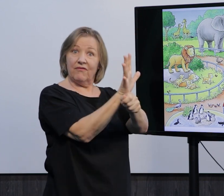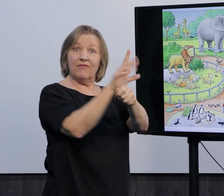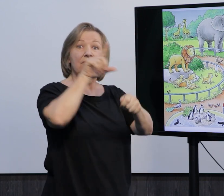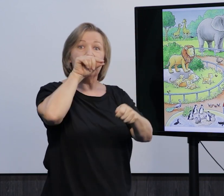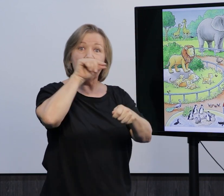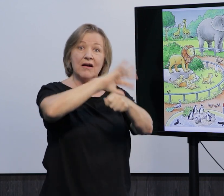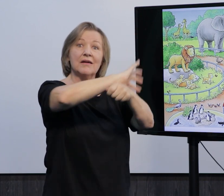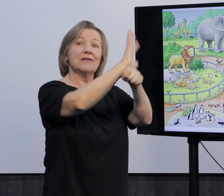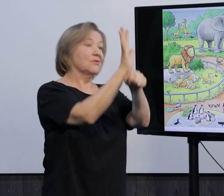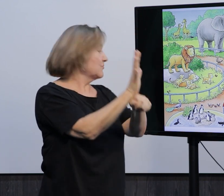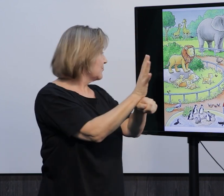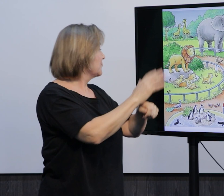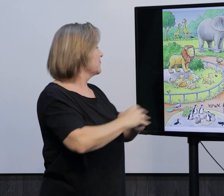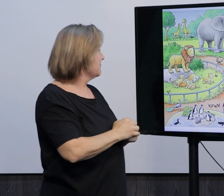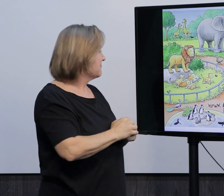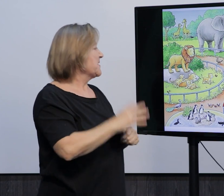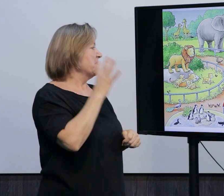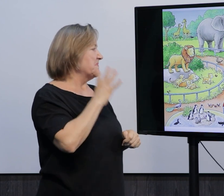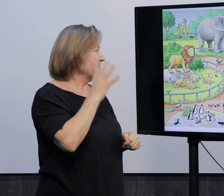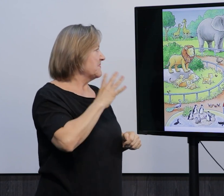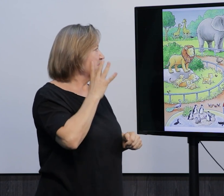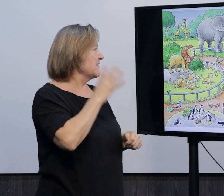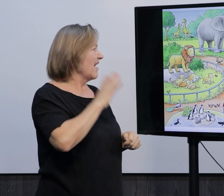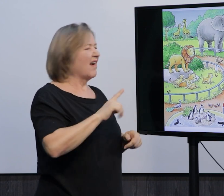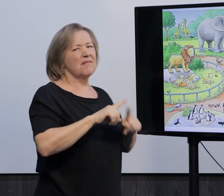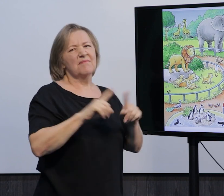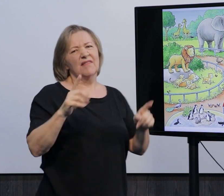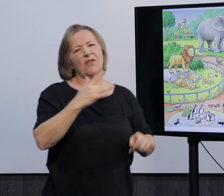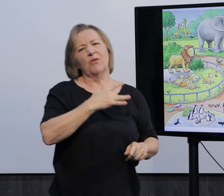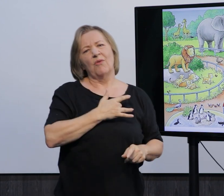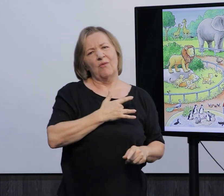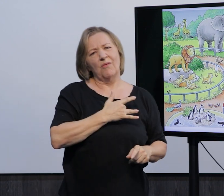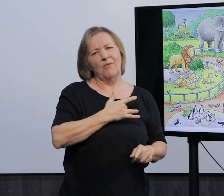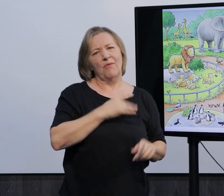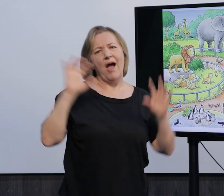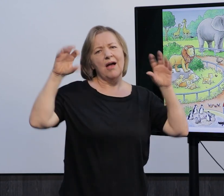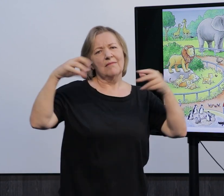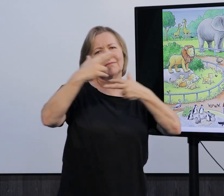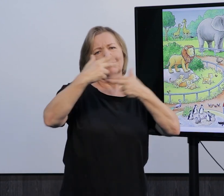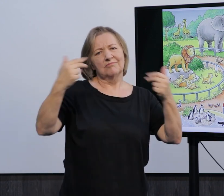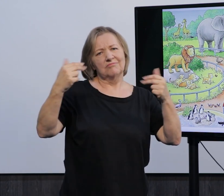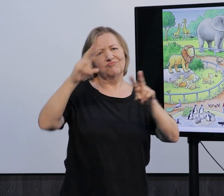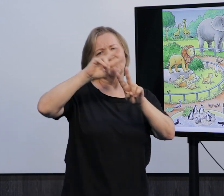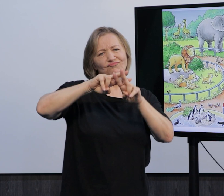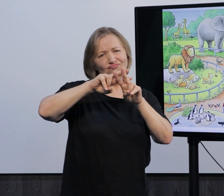o pavão, foi bem legal, mas que dó dos animais,